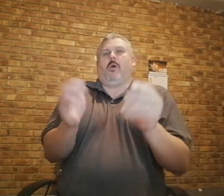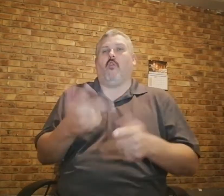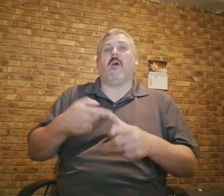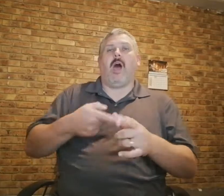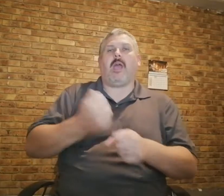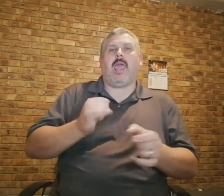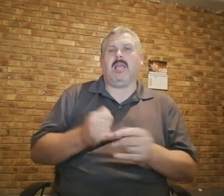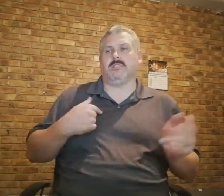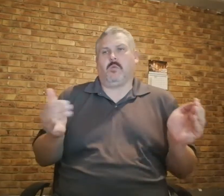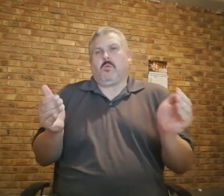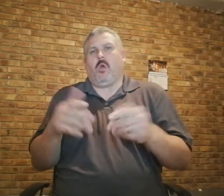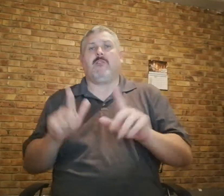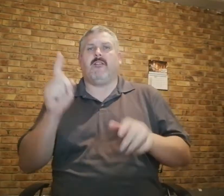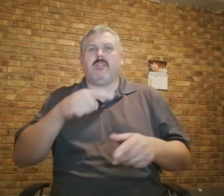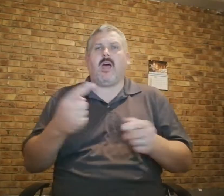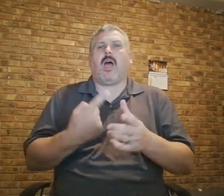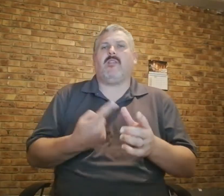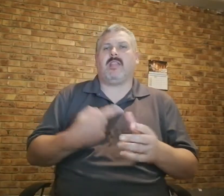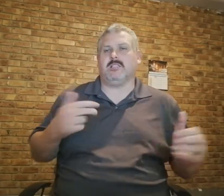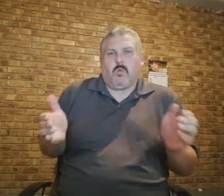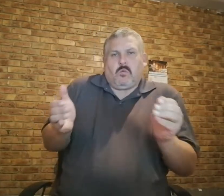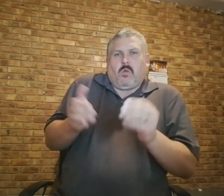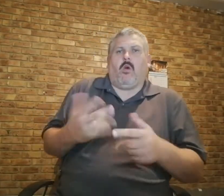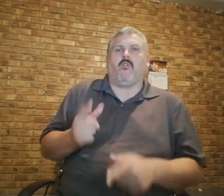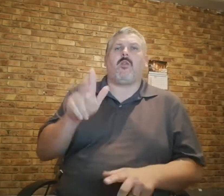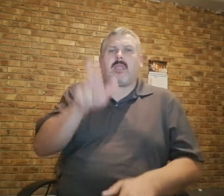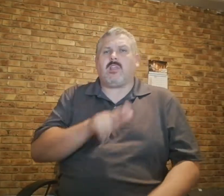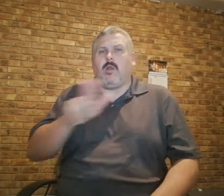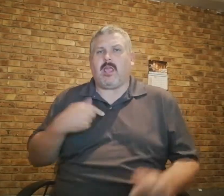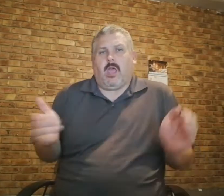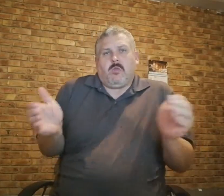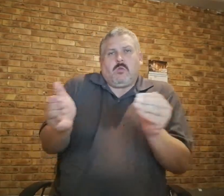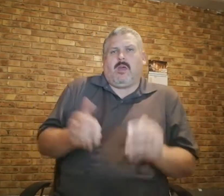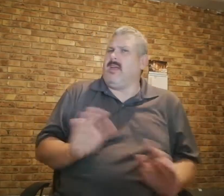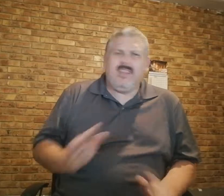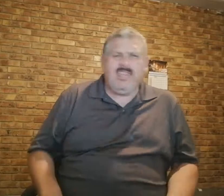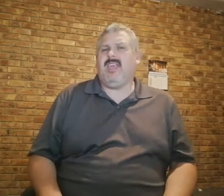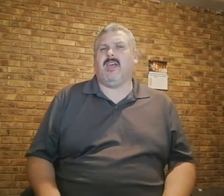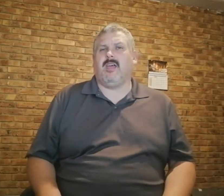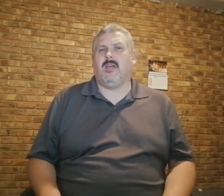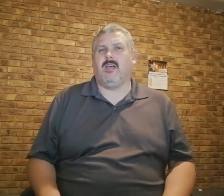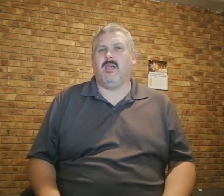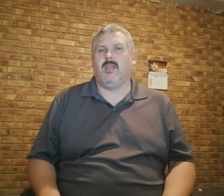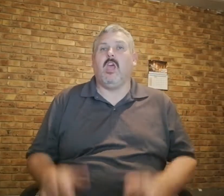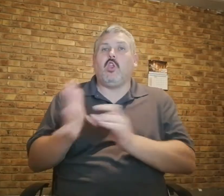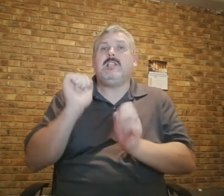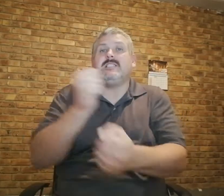of AGS, 7 dag achtertuus, of katholieke. Nie. Jesus'